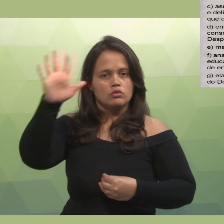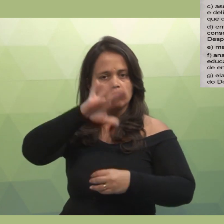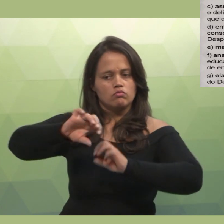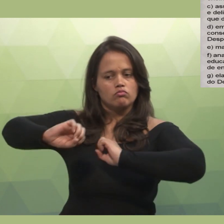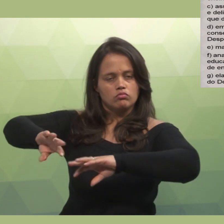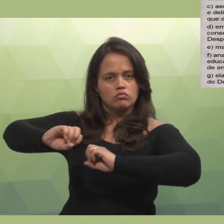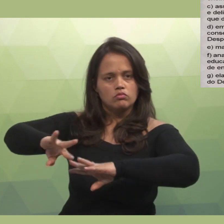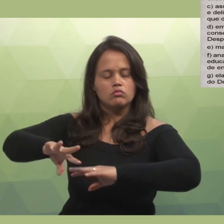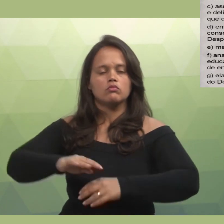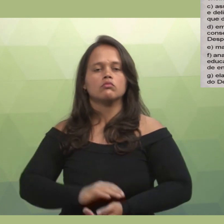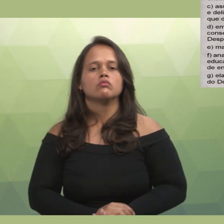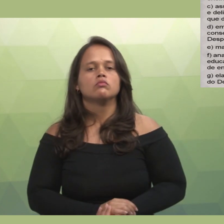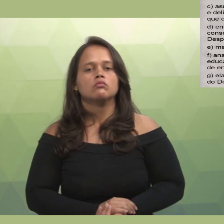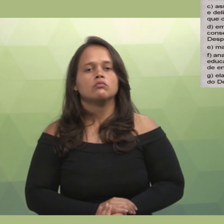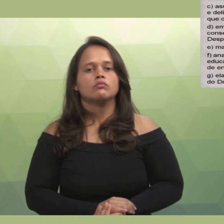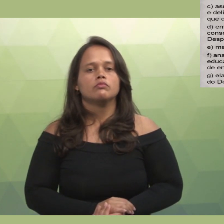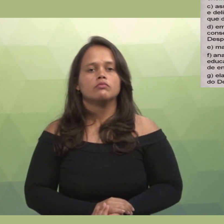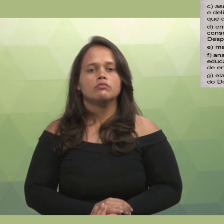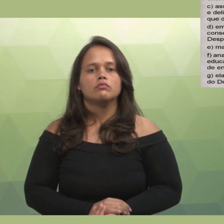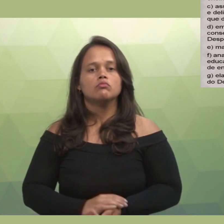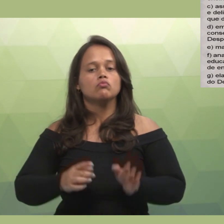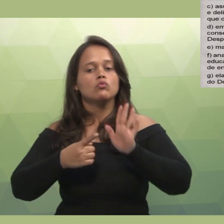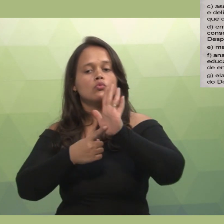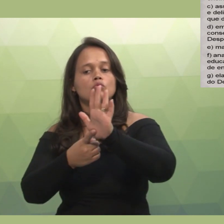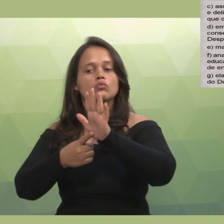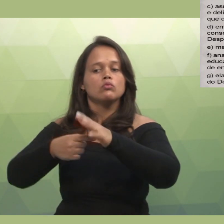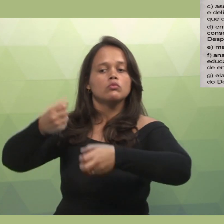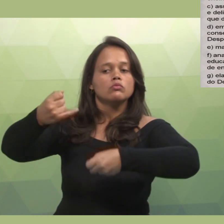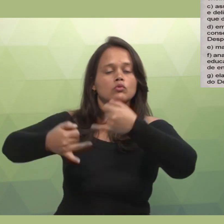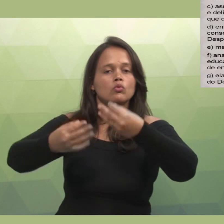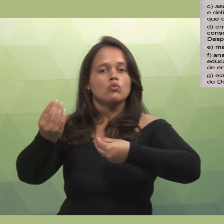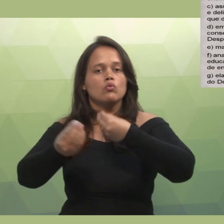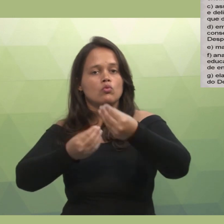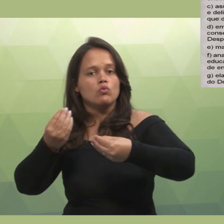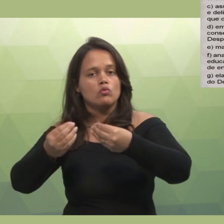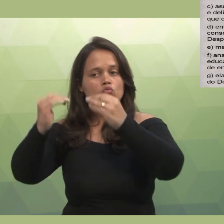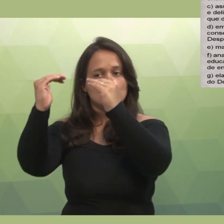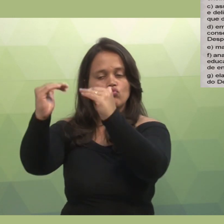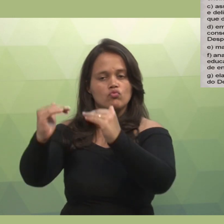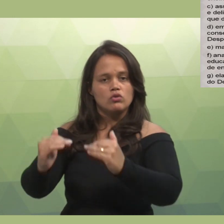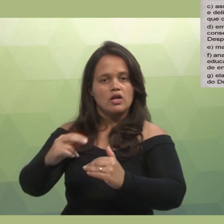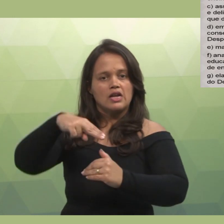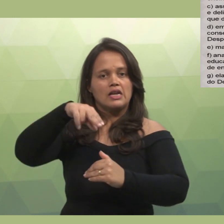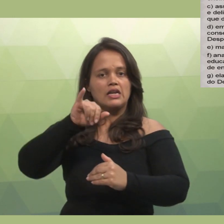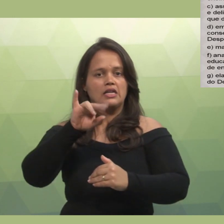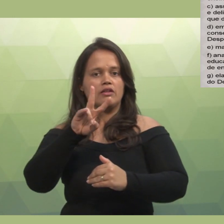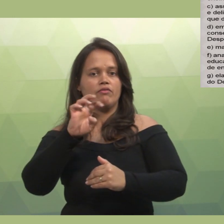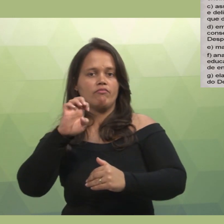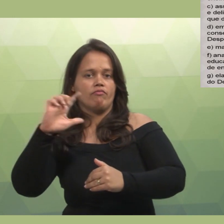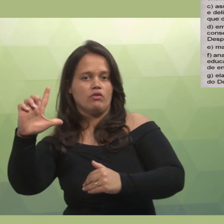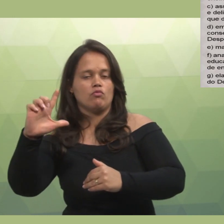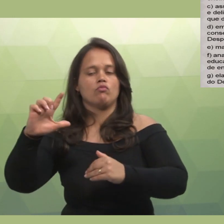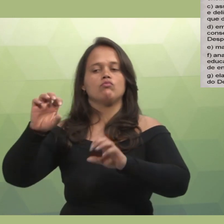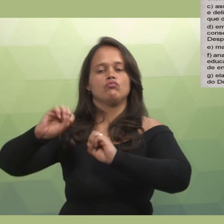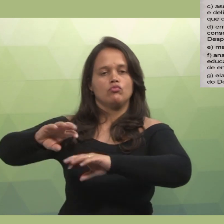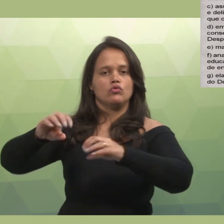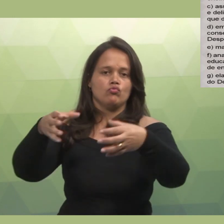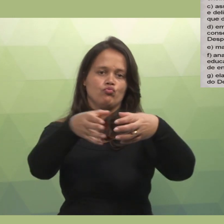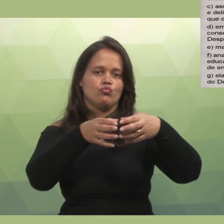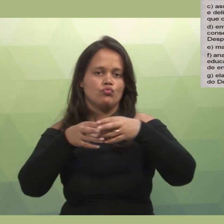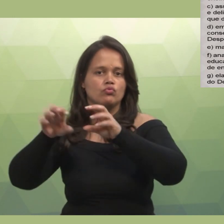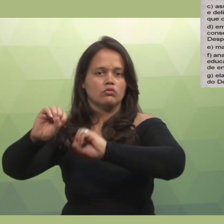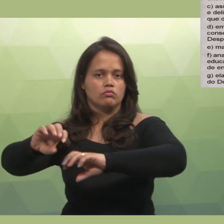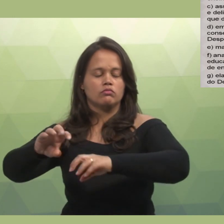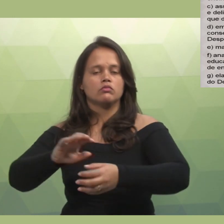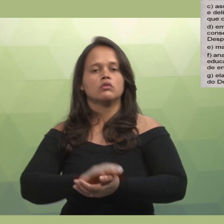manifestar-se sobre questões que abranjam mais de um nível ou modalidade de ensino, assessorar o Ministério da Educação e